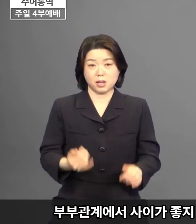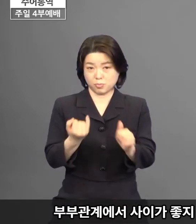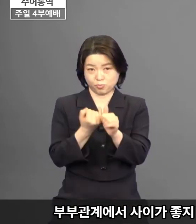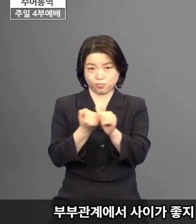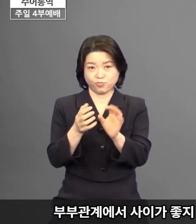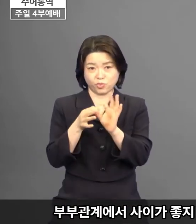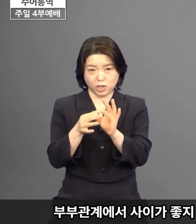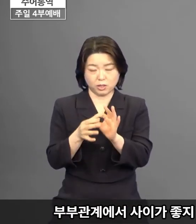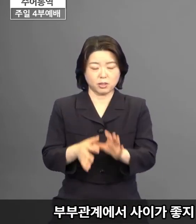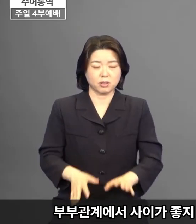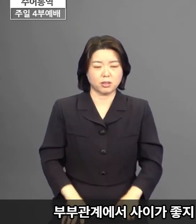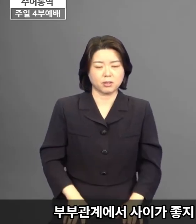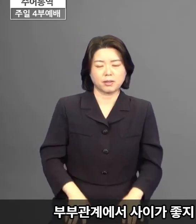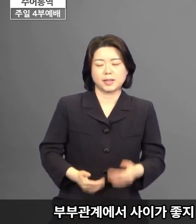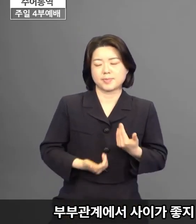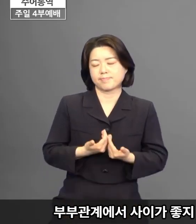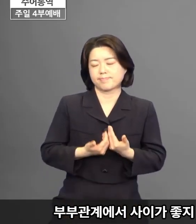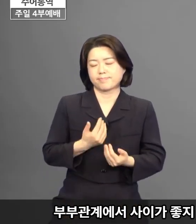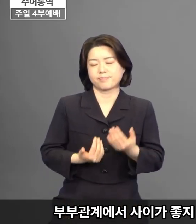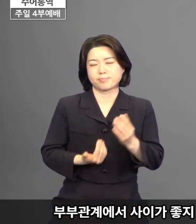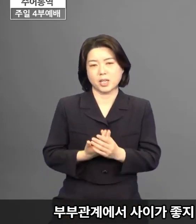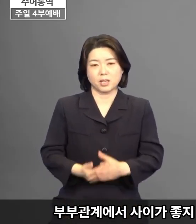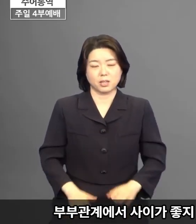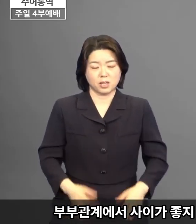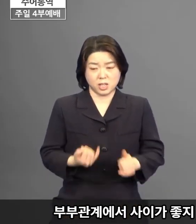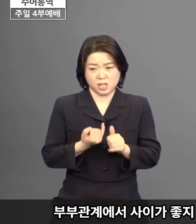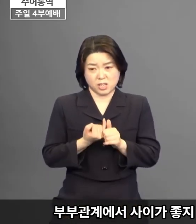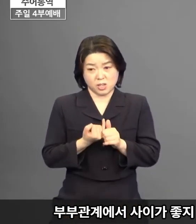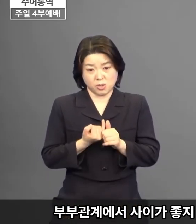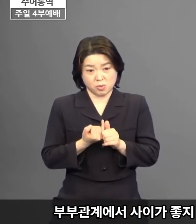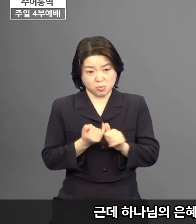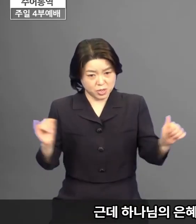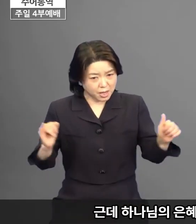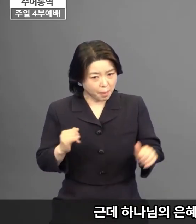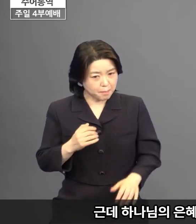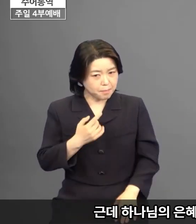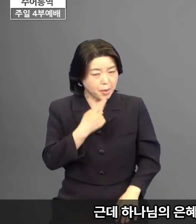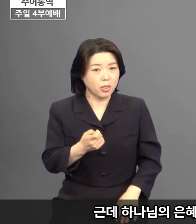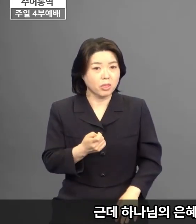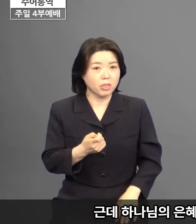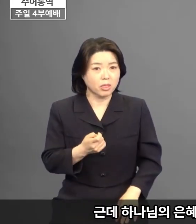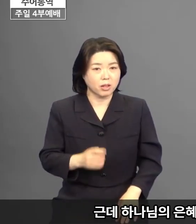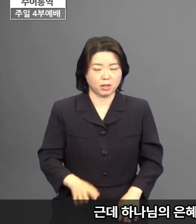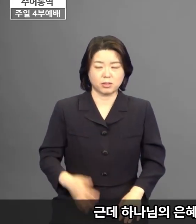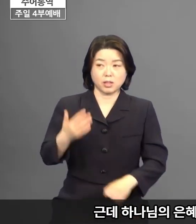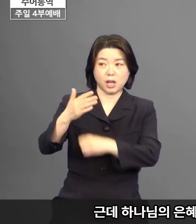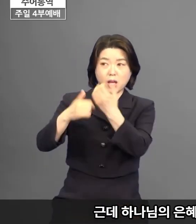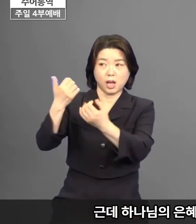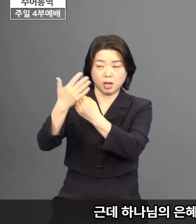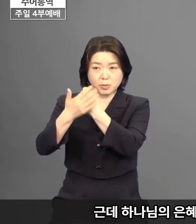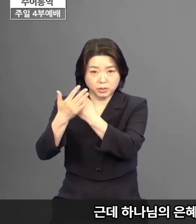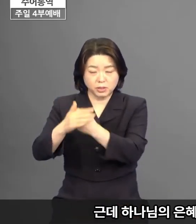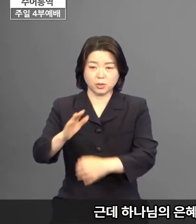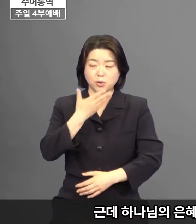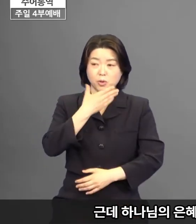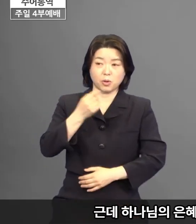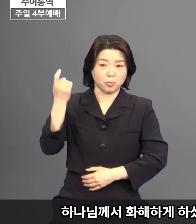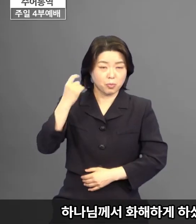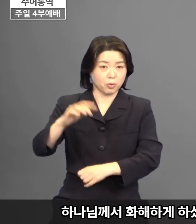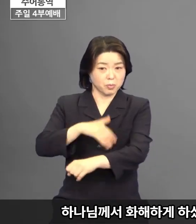부부관계에서 사이가 좋지 않았어요. 이혼의 위기를 겪었습니다. 근데 하나님의 은혜로, 말씀으로, 복음의